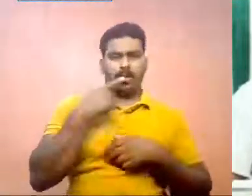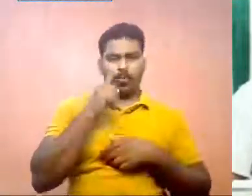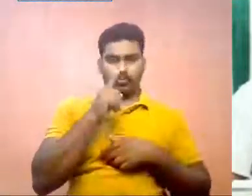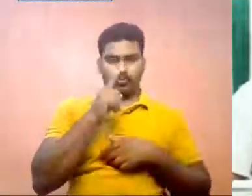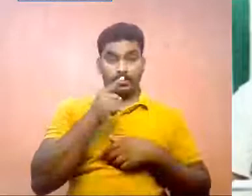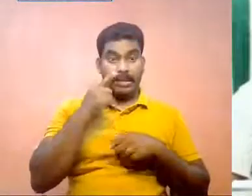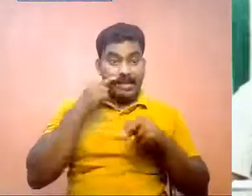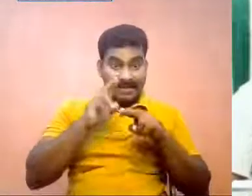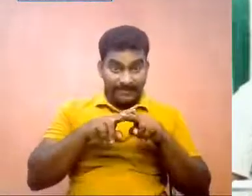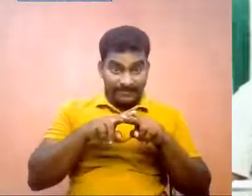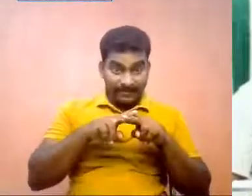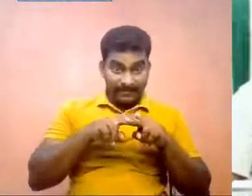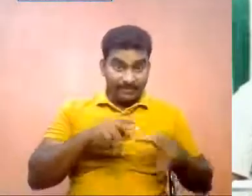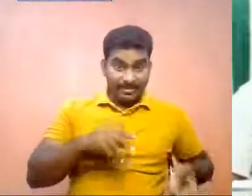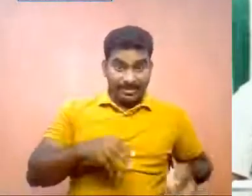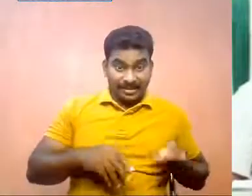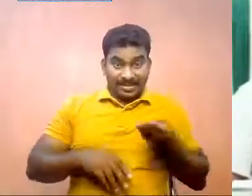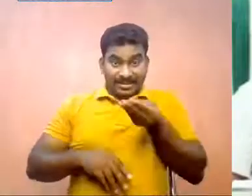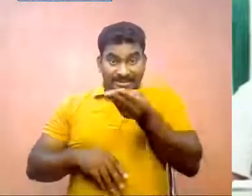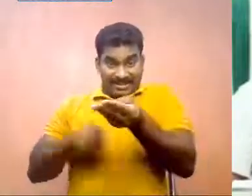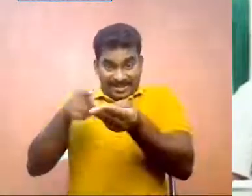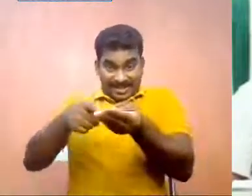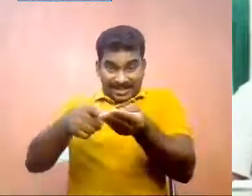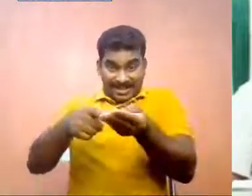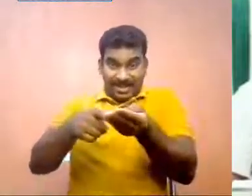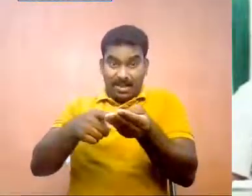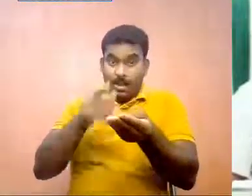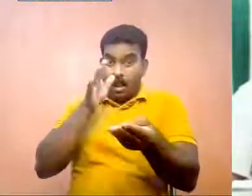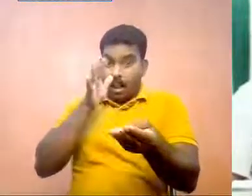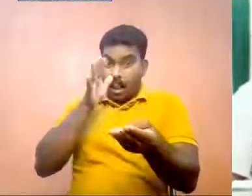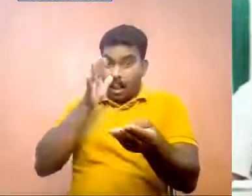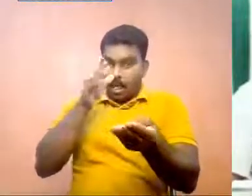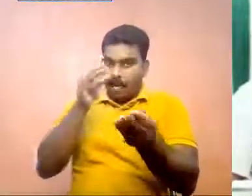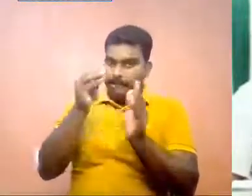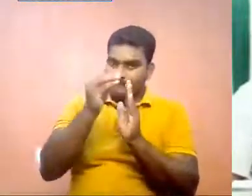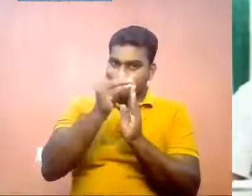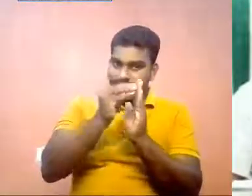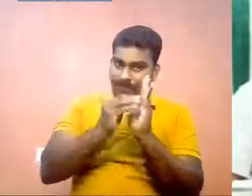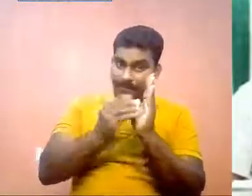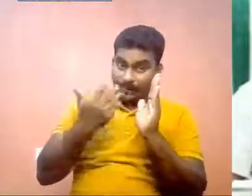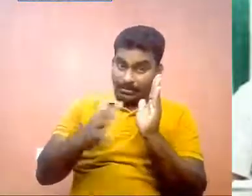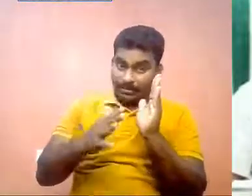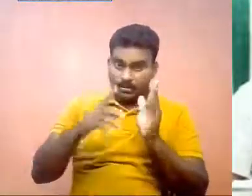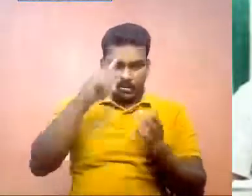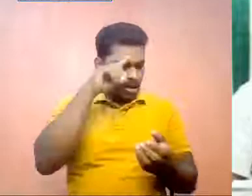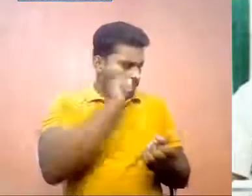കടുത്ത നടപടി ആ ആൾക്കെതിരെ സ്വീകരിക്കുകയും ചെയ്യാം.